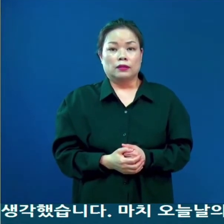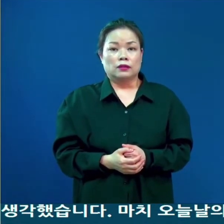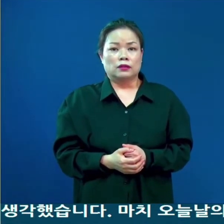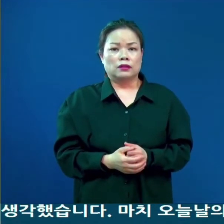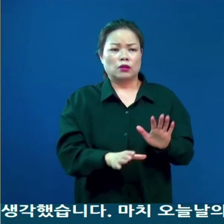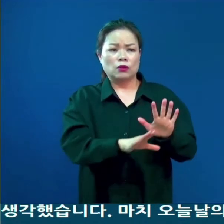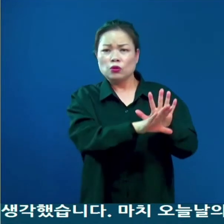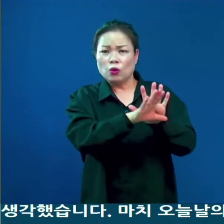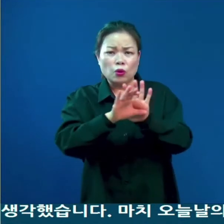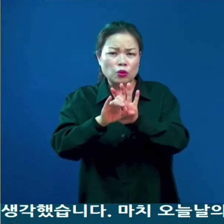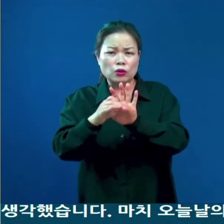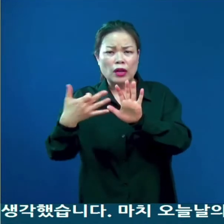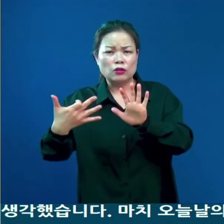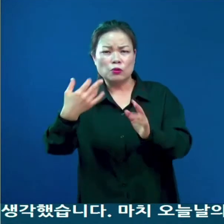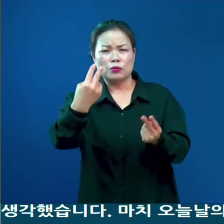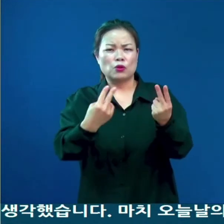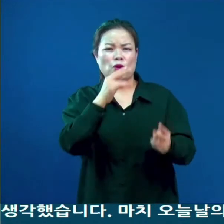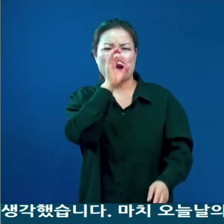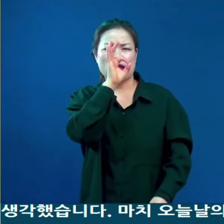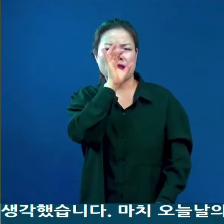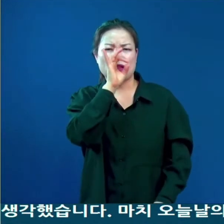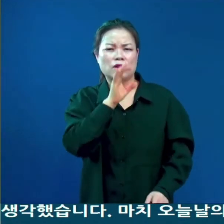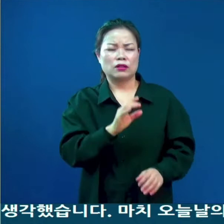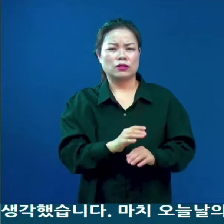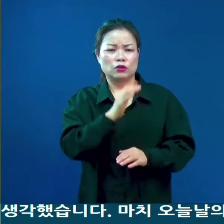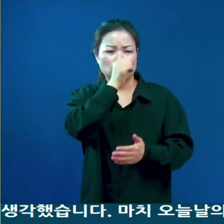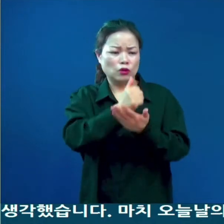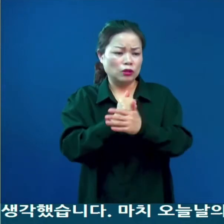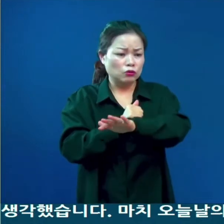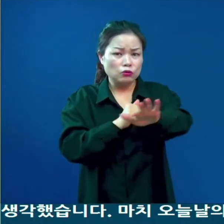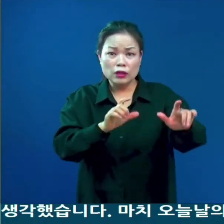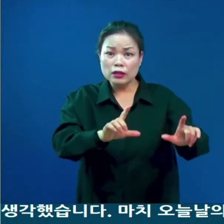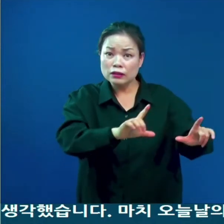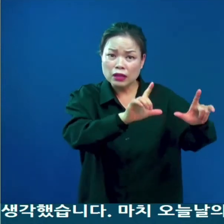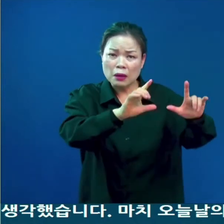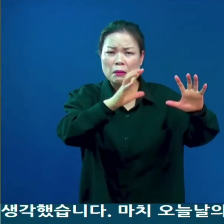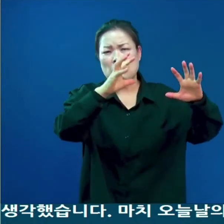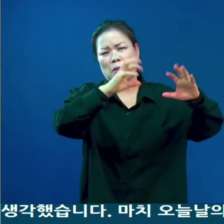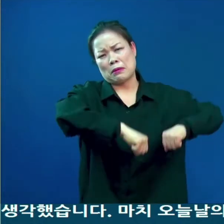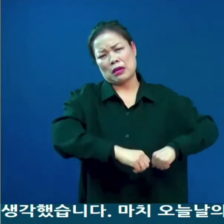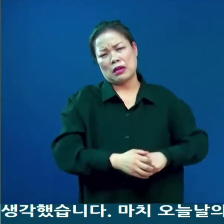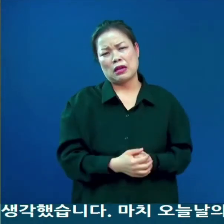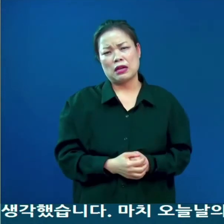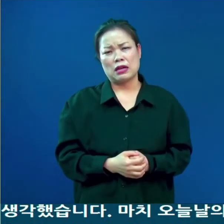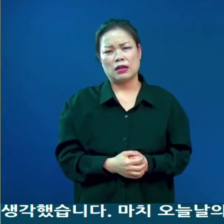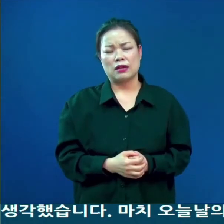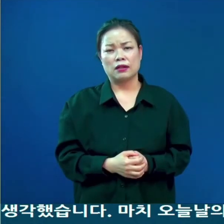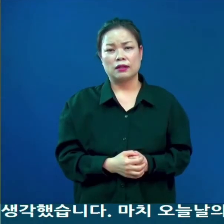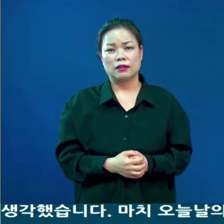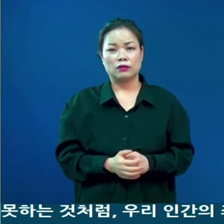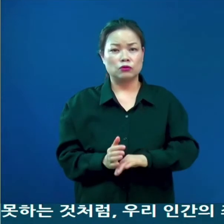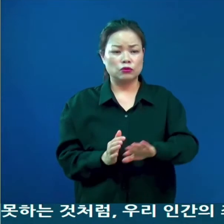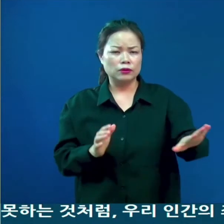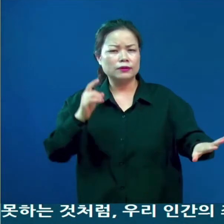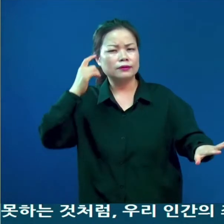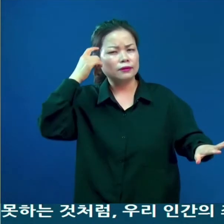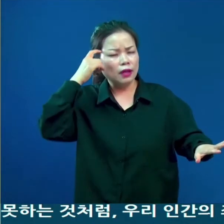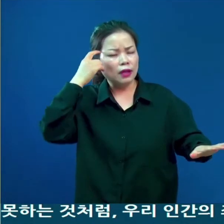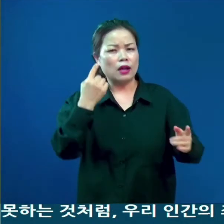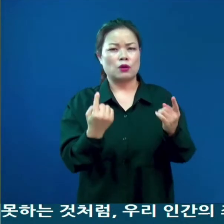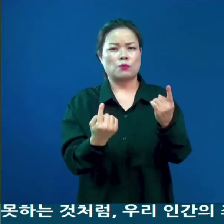코로나19는 비교도 안 될 정도로 죄는 우리의 삶을 망가뜨렸습니다. 우리가 생각하는